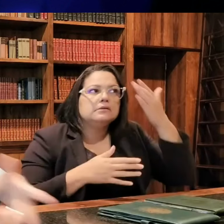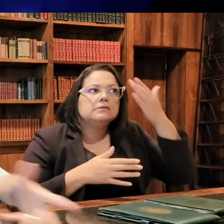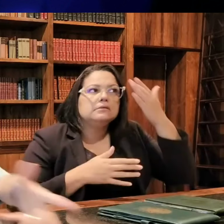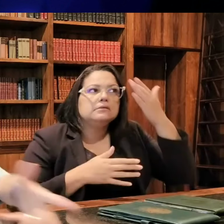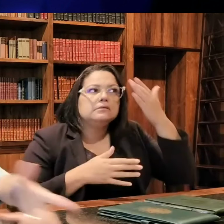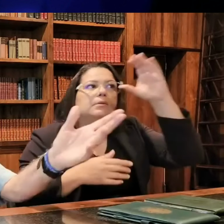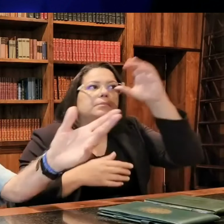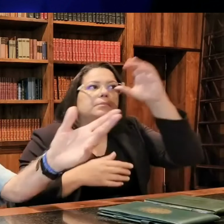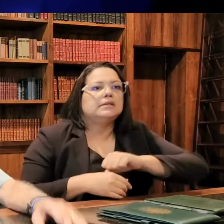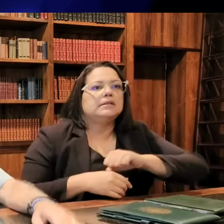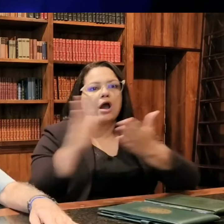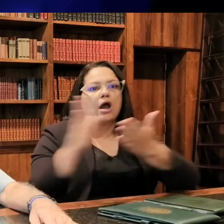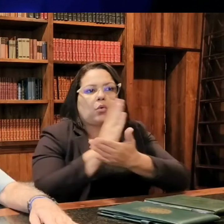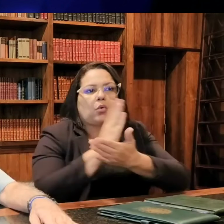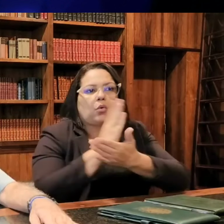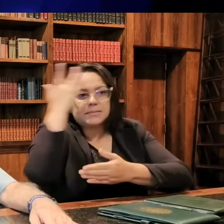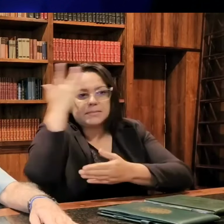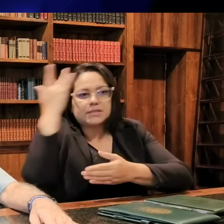Eita!